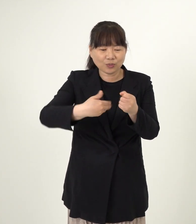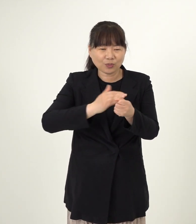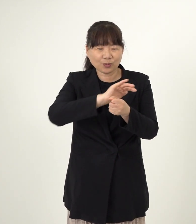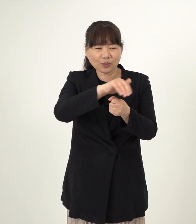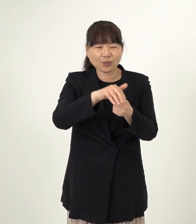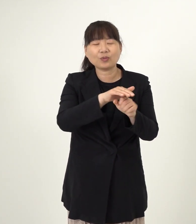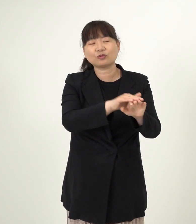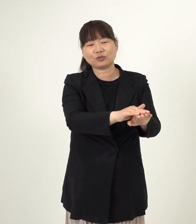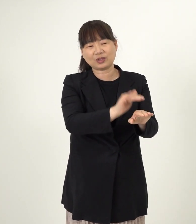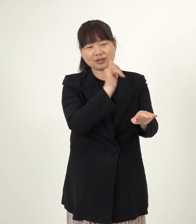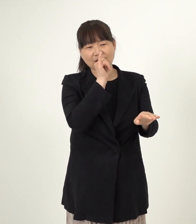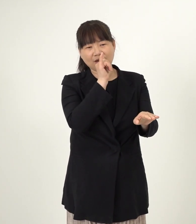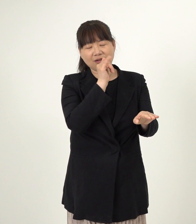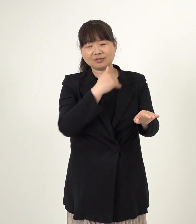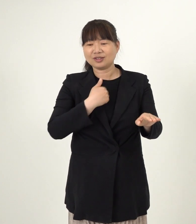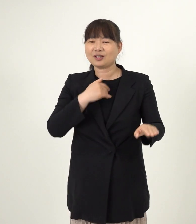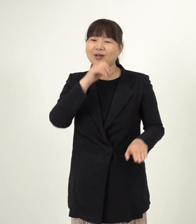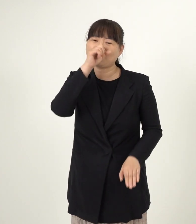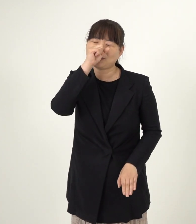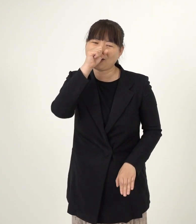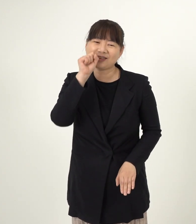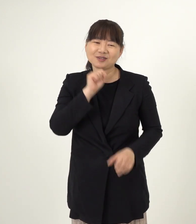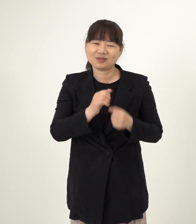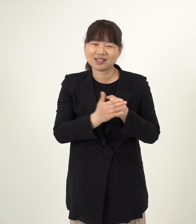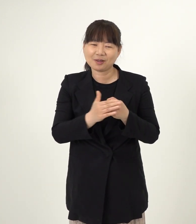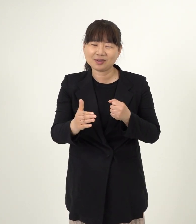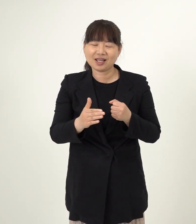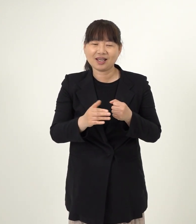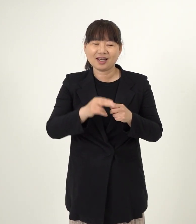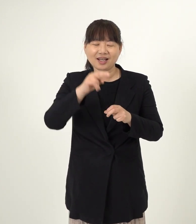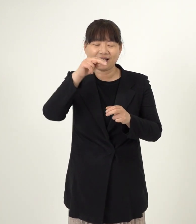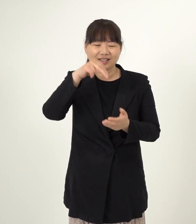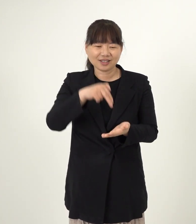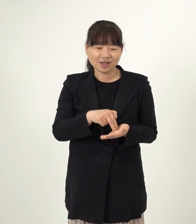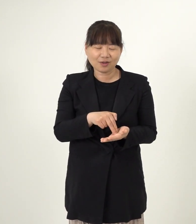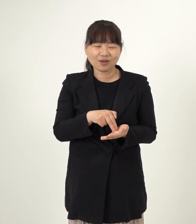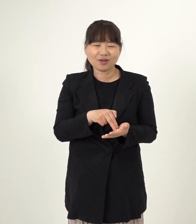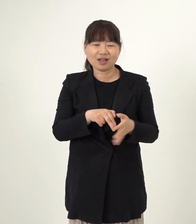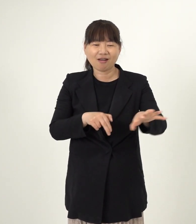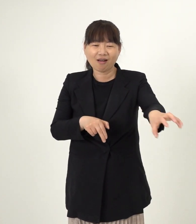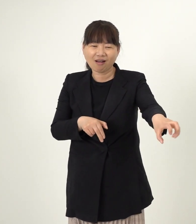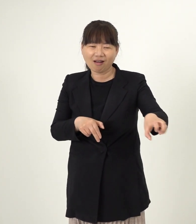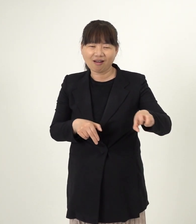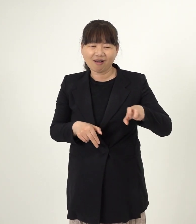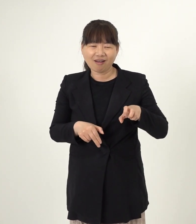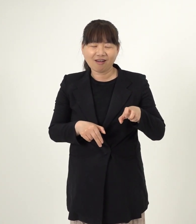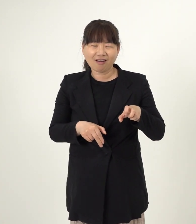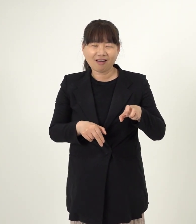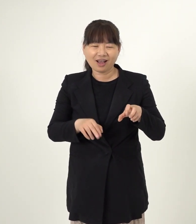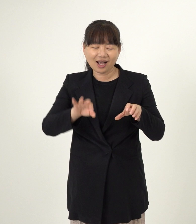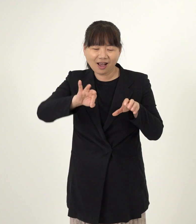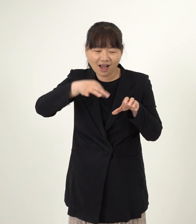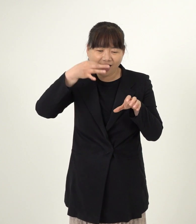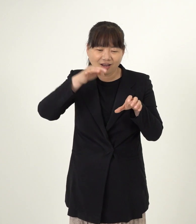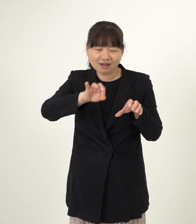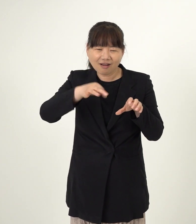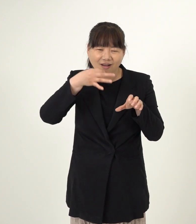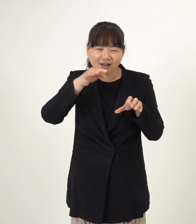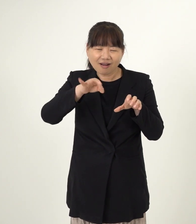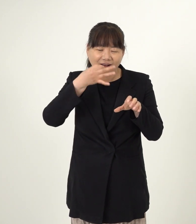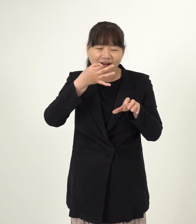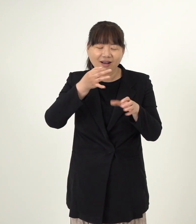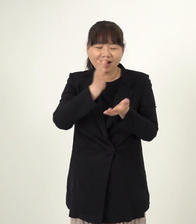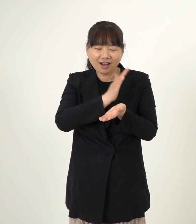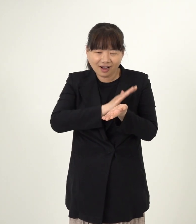제가 좋아하는 스타일이라 그걸 그 자리에 서가지고 티스푼으로 퍼서